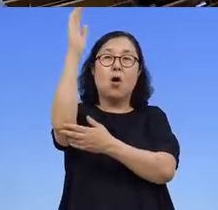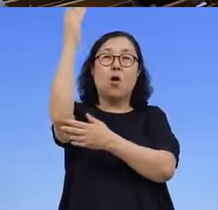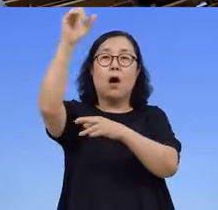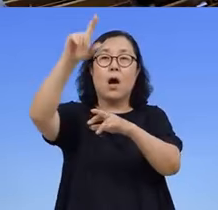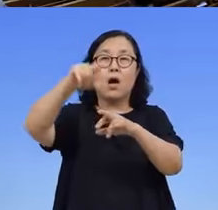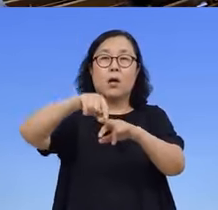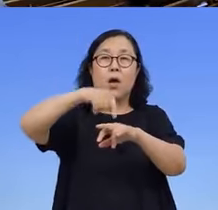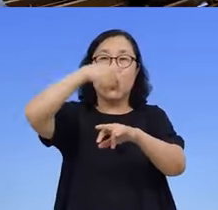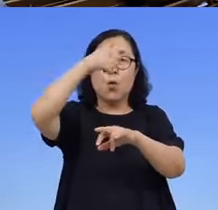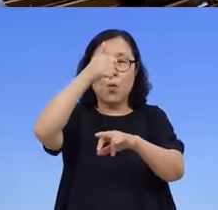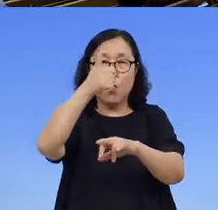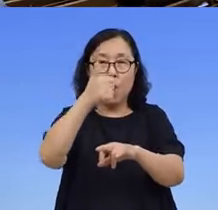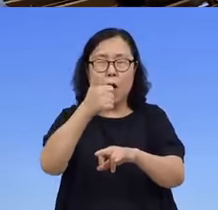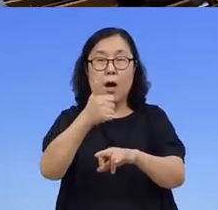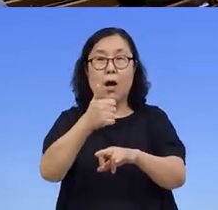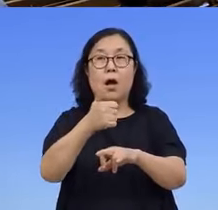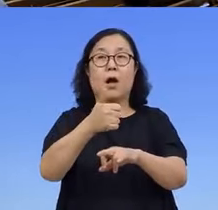당신은